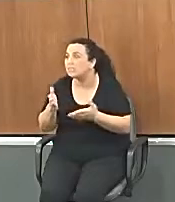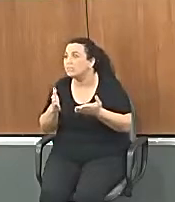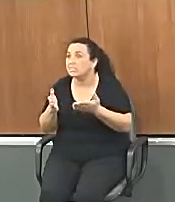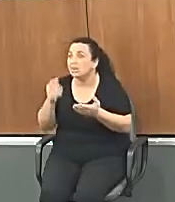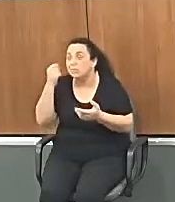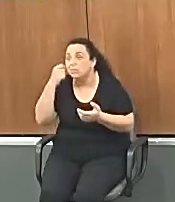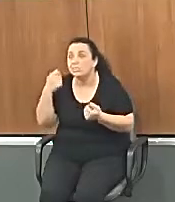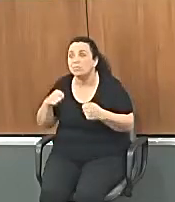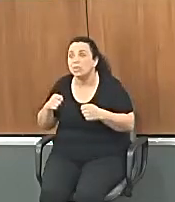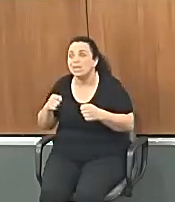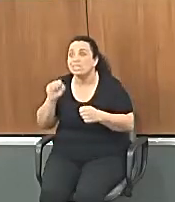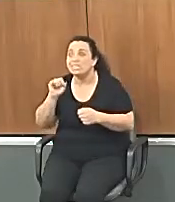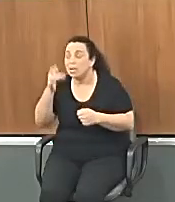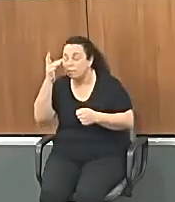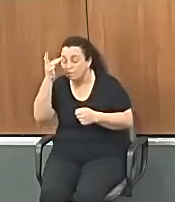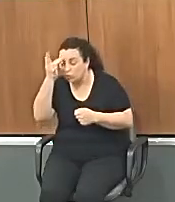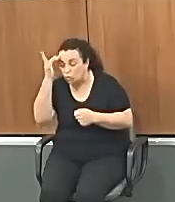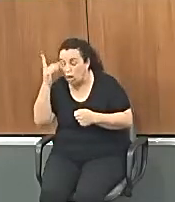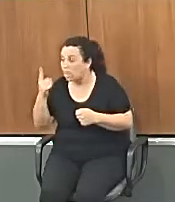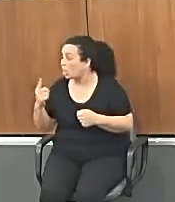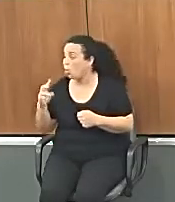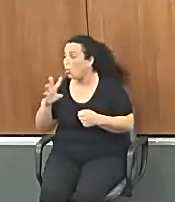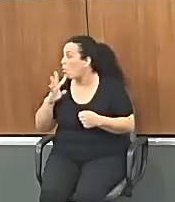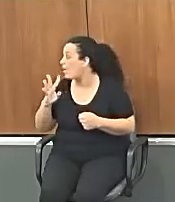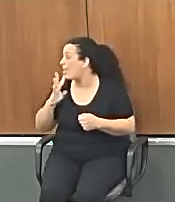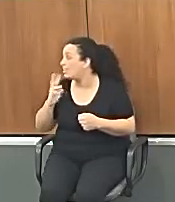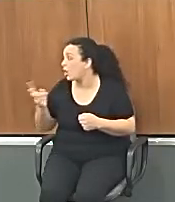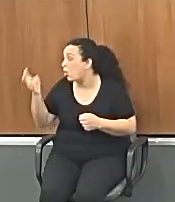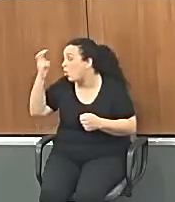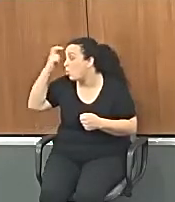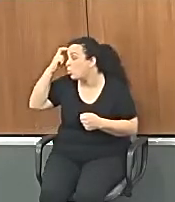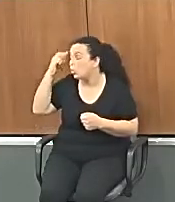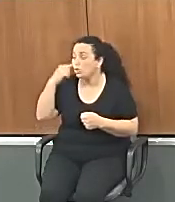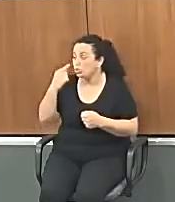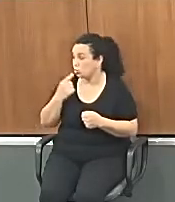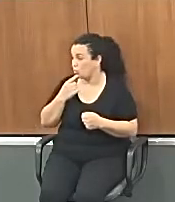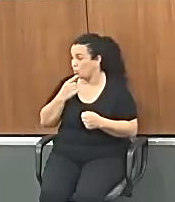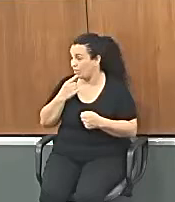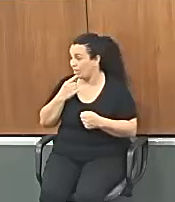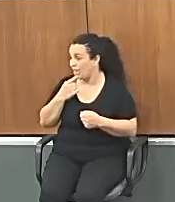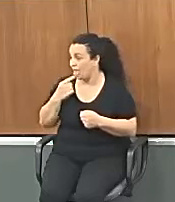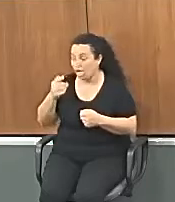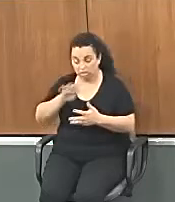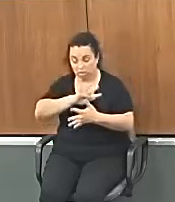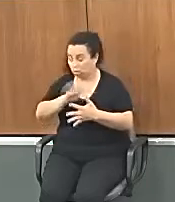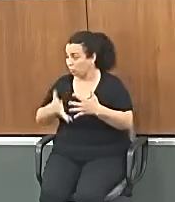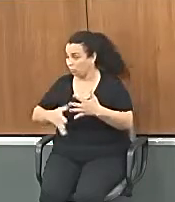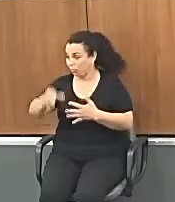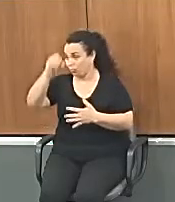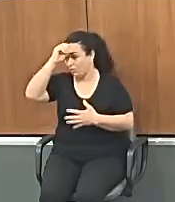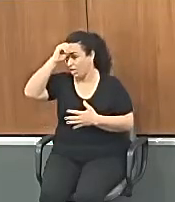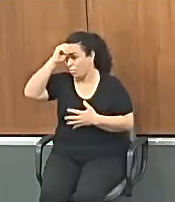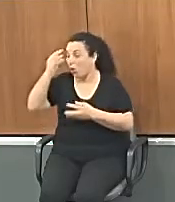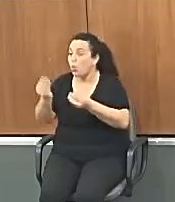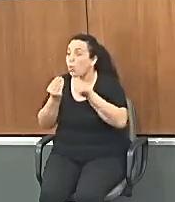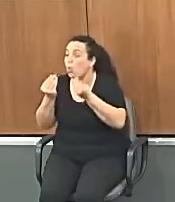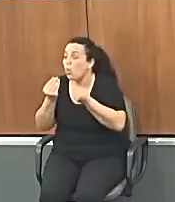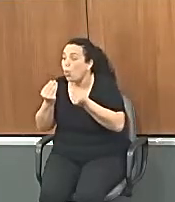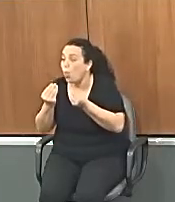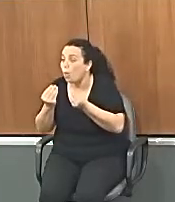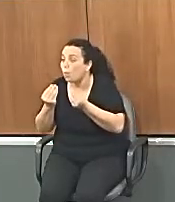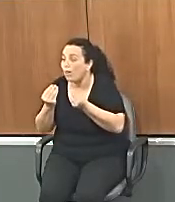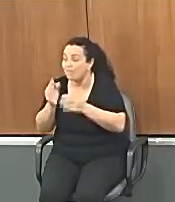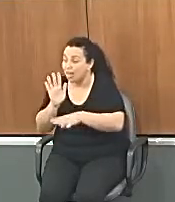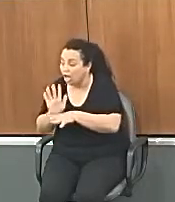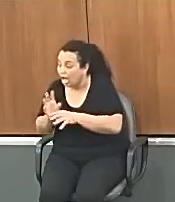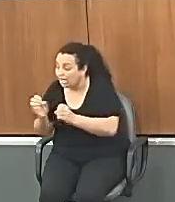da cultura surda se a pessoa não tiver o conhecimento da língua de sinais do que adianta ela tentar passar algo